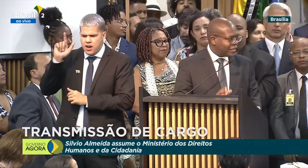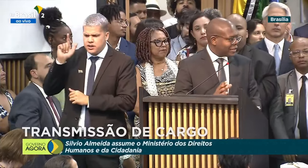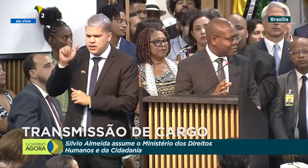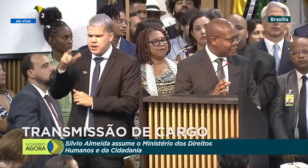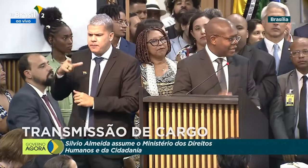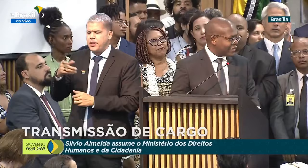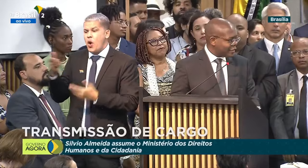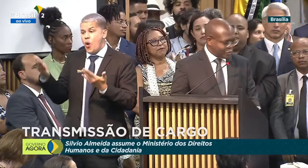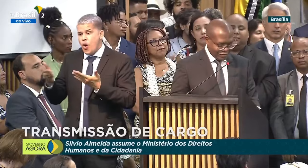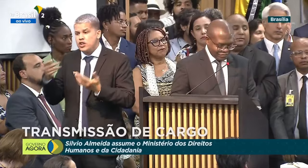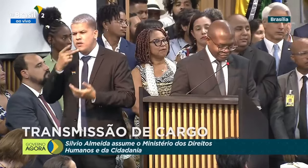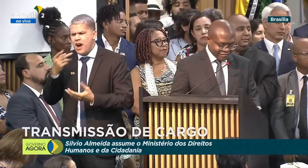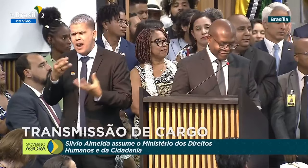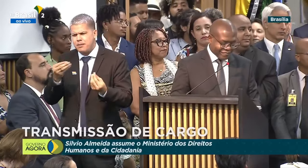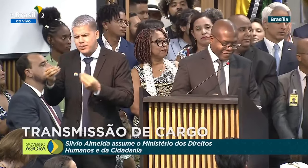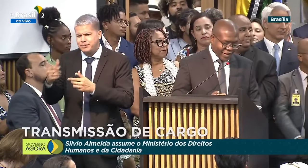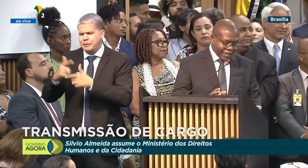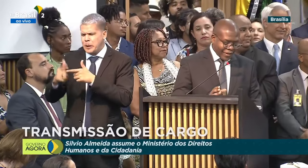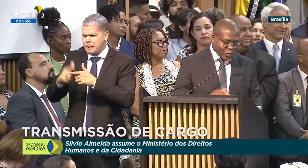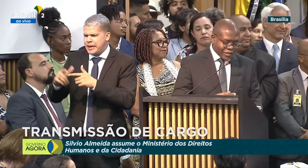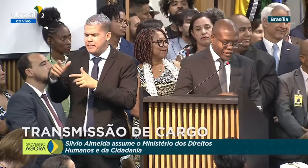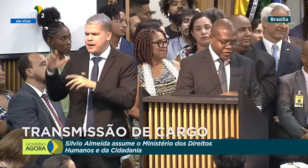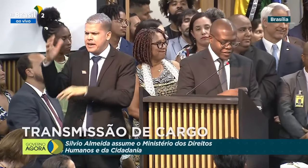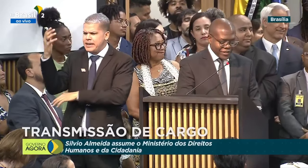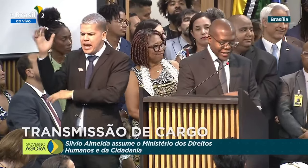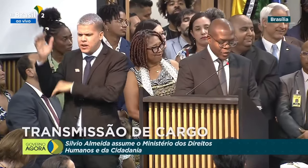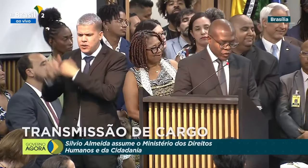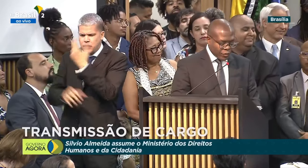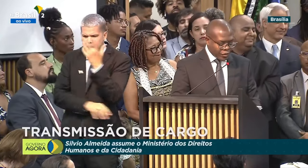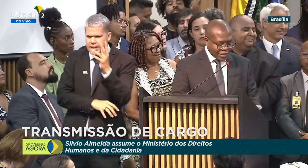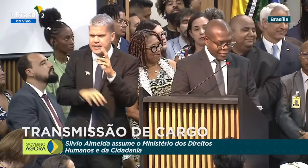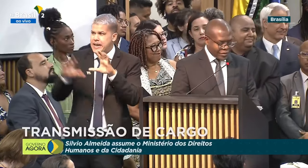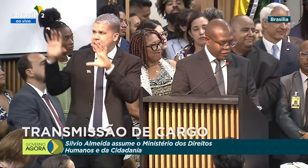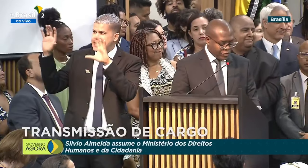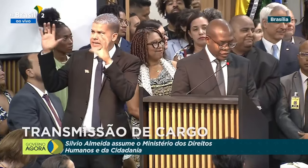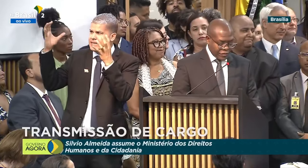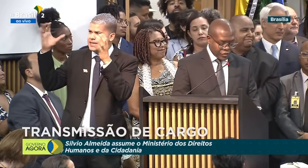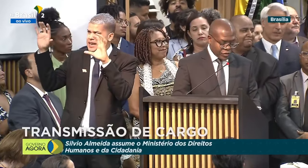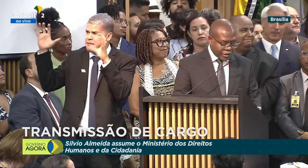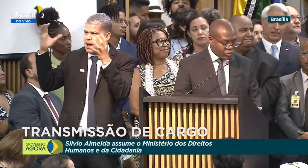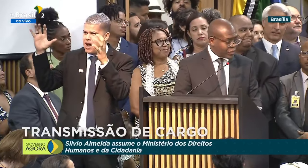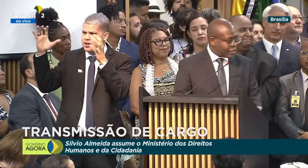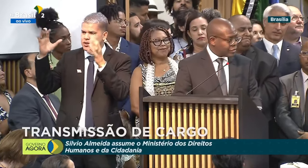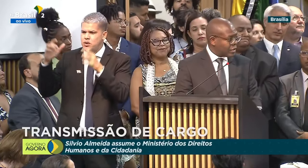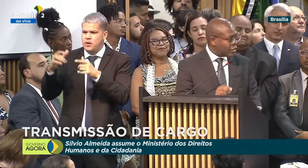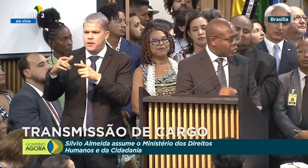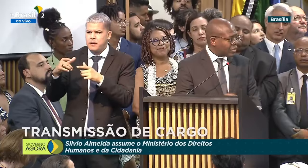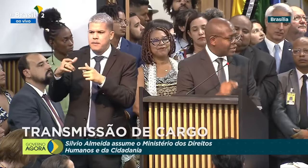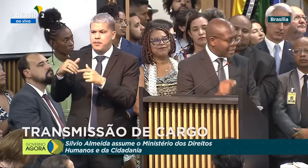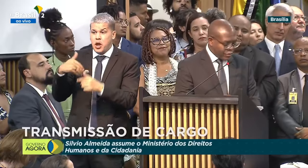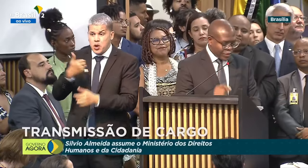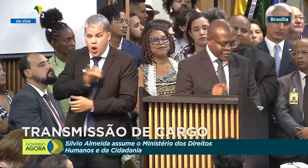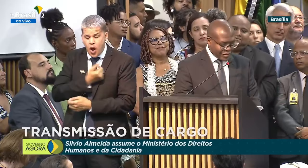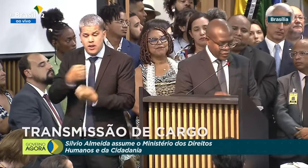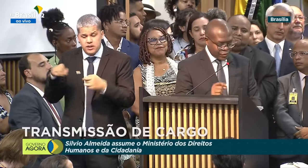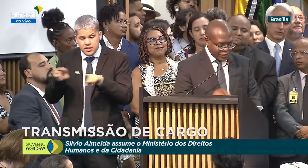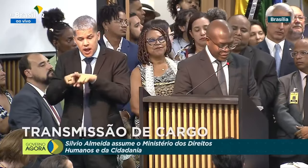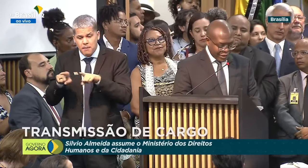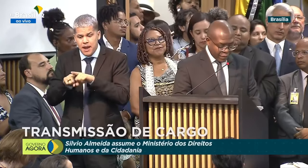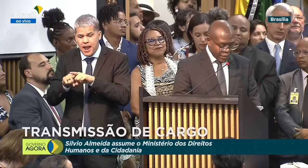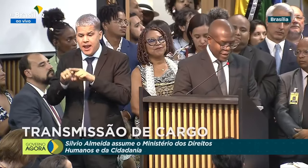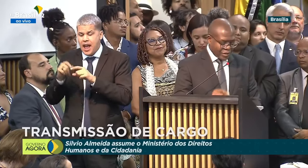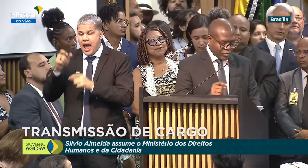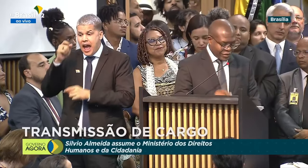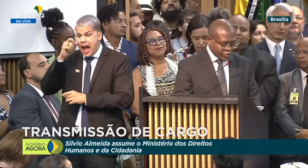ministra Marina Silva gostaria de enfatizar aquele novo programa de defensor de defensores Direitos Humanos nós Daremos uma atenção